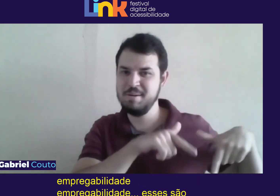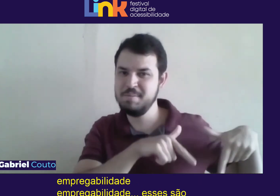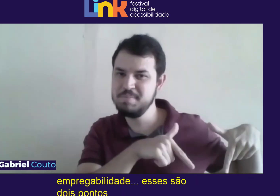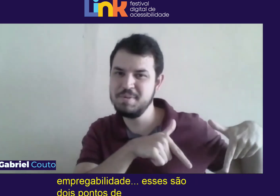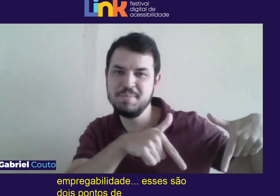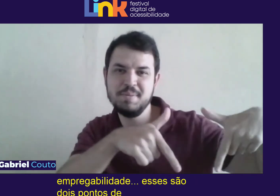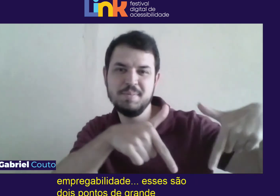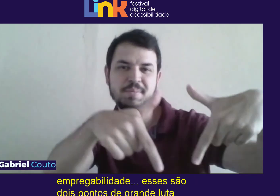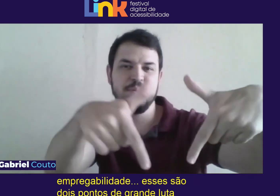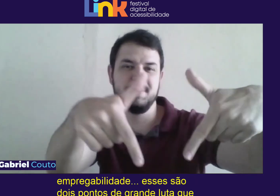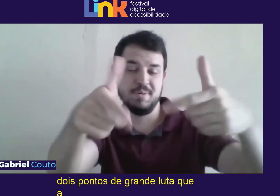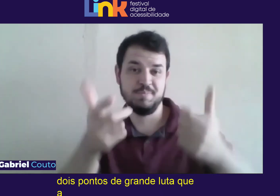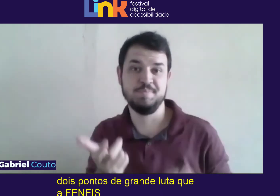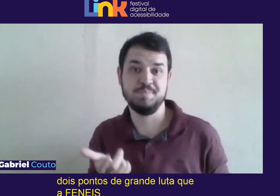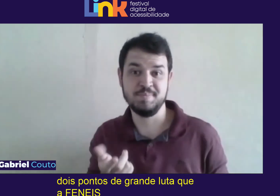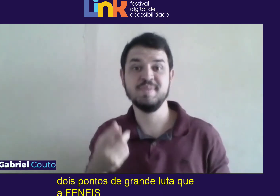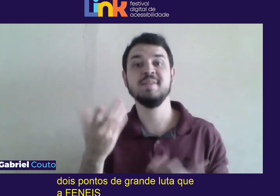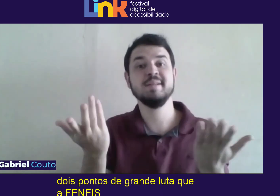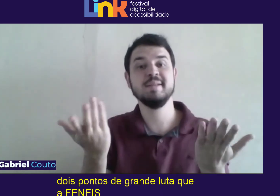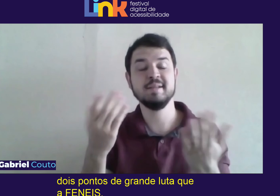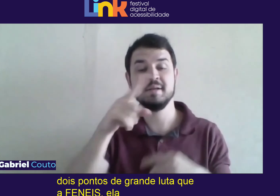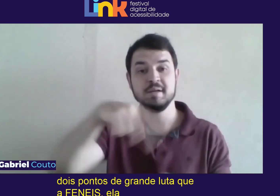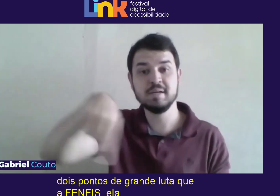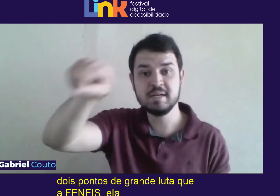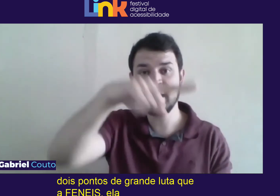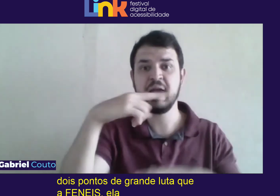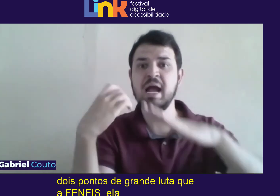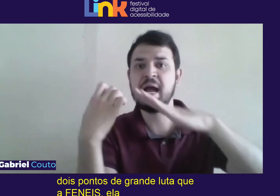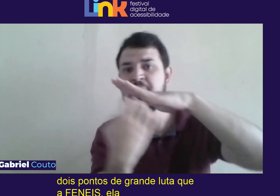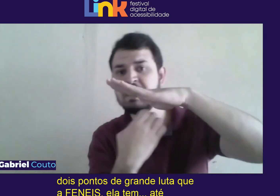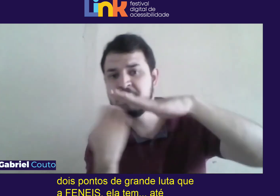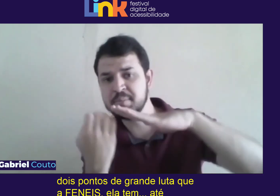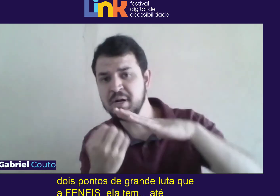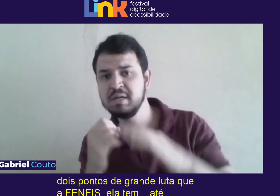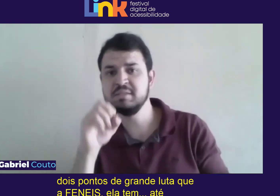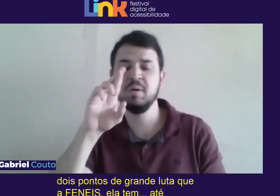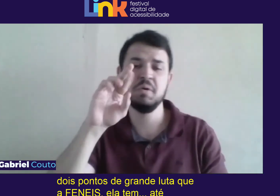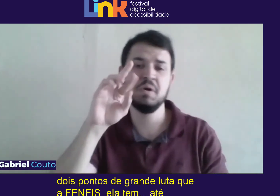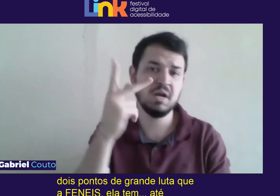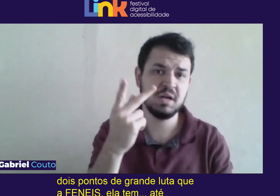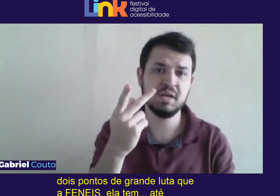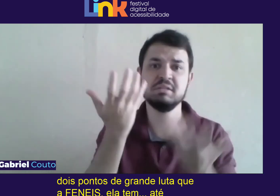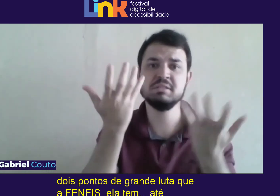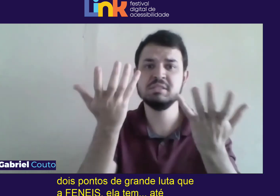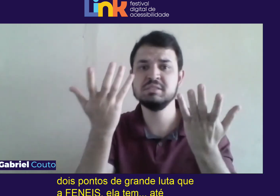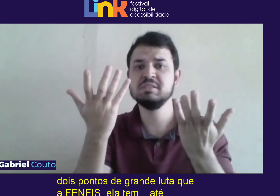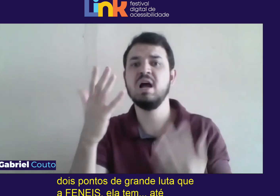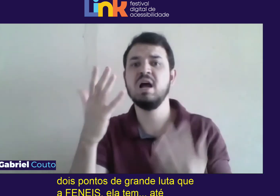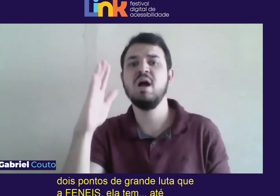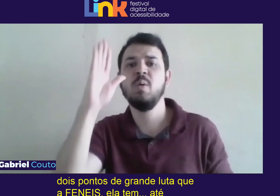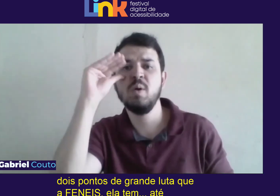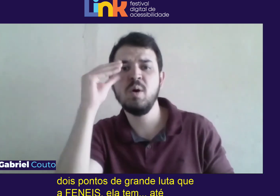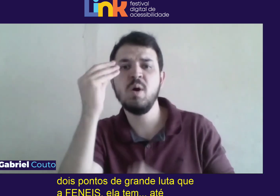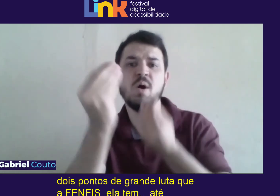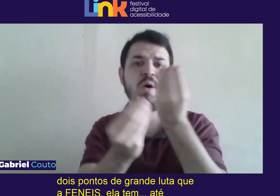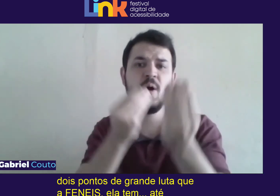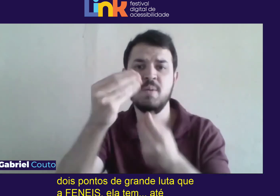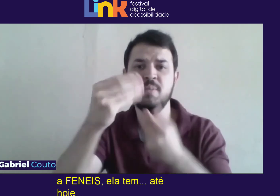FENEIS ela tem até hoje. E vocês, empreendedores,